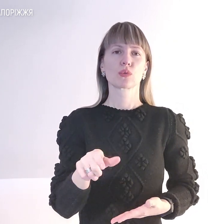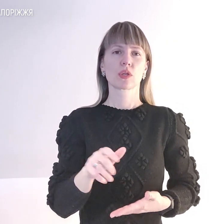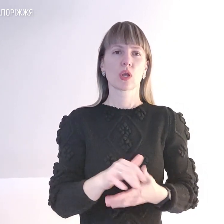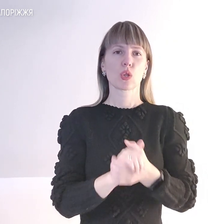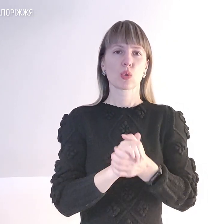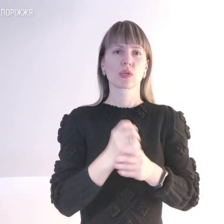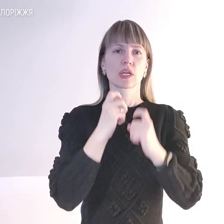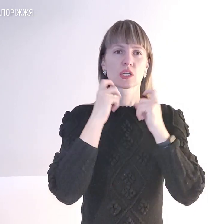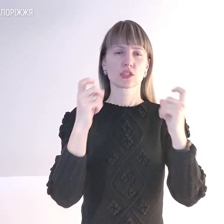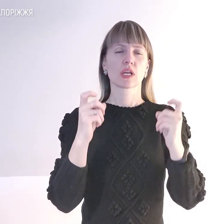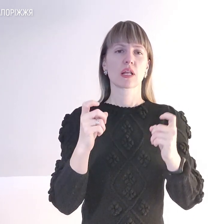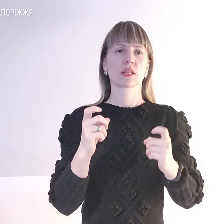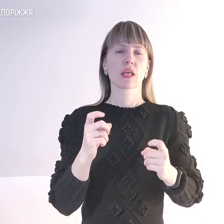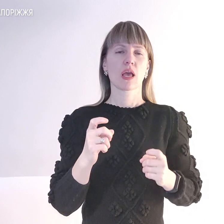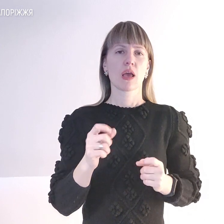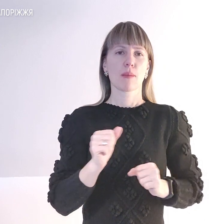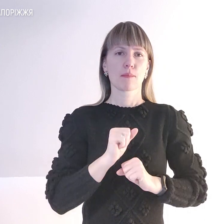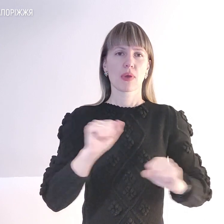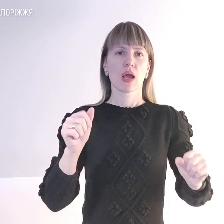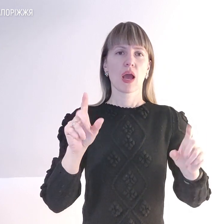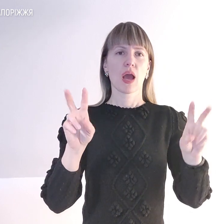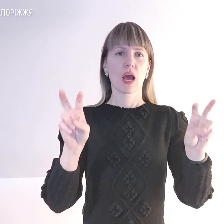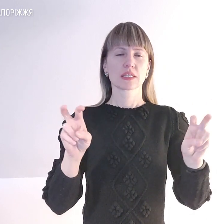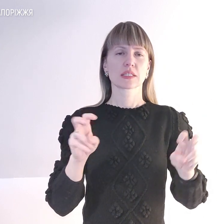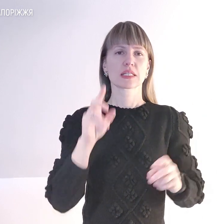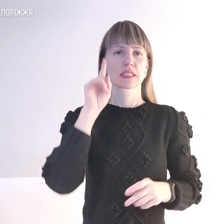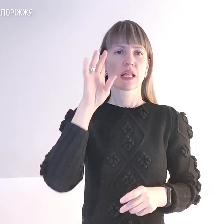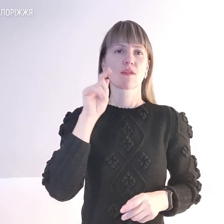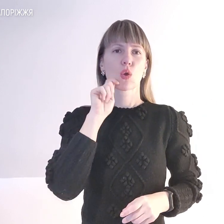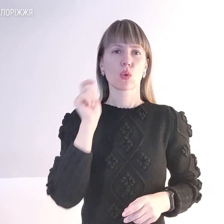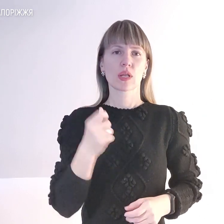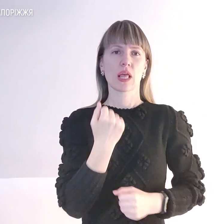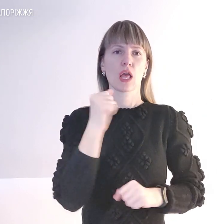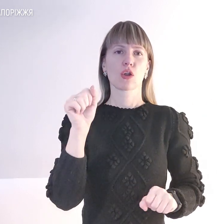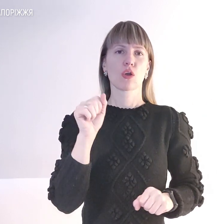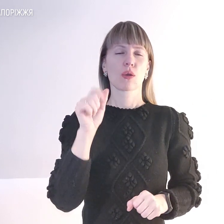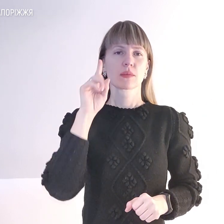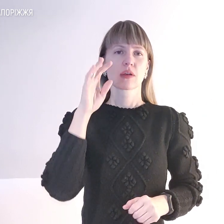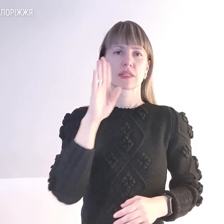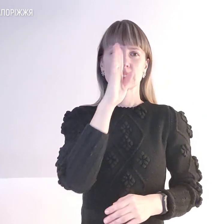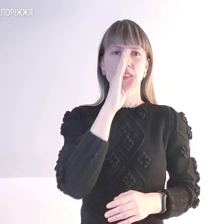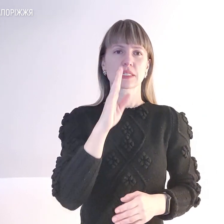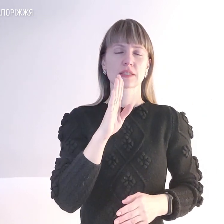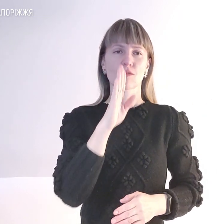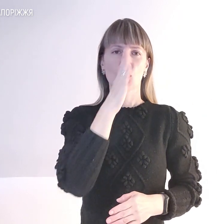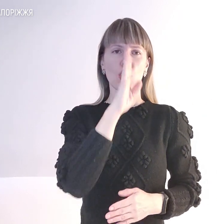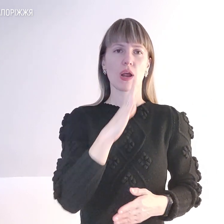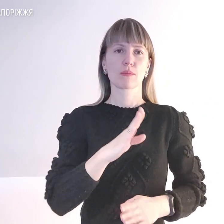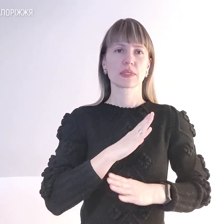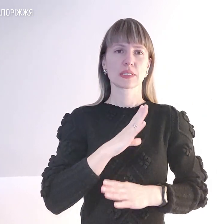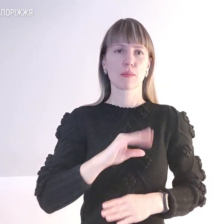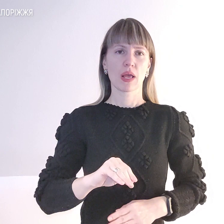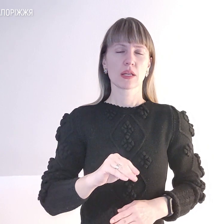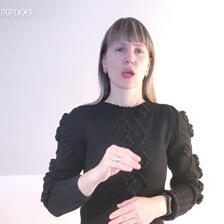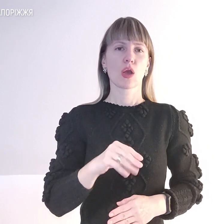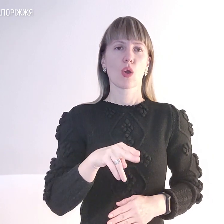вигукують патріотичні гасла. Слава Україні! Героям слава! Смерть ворогам! А також Путін... Погане